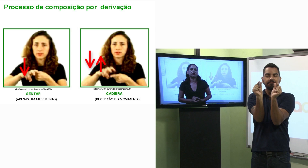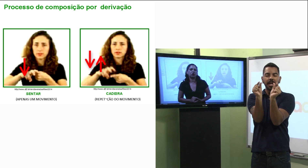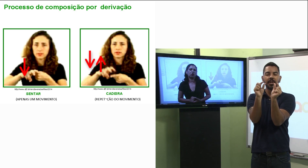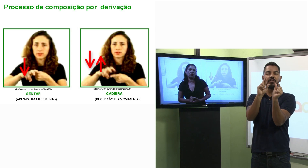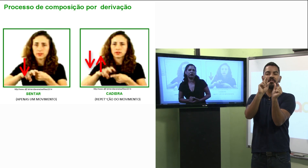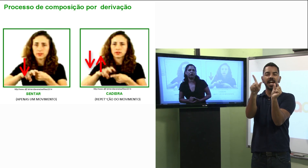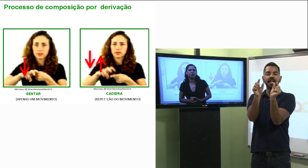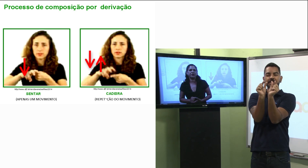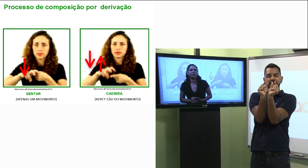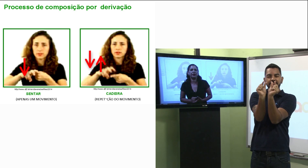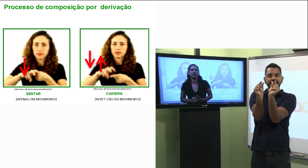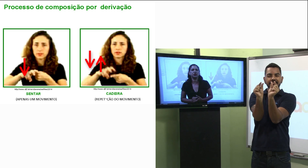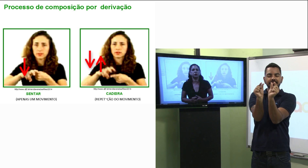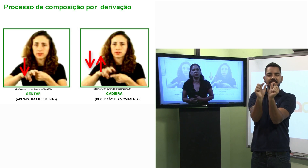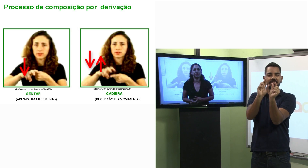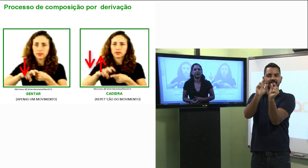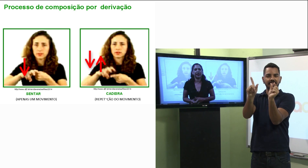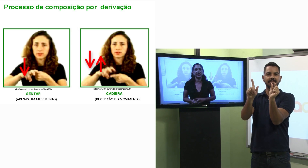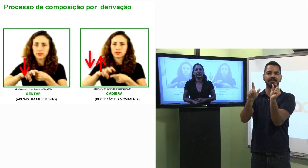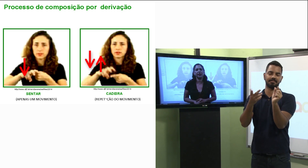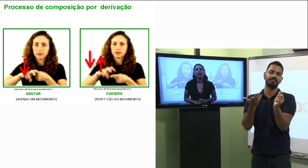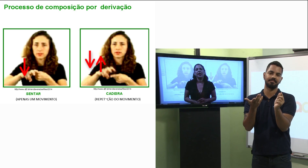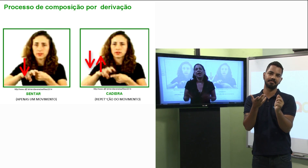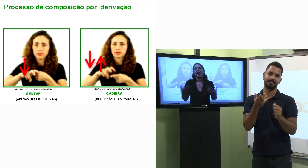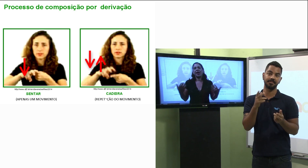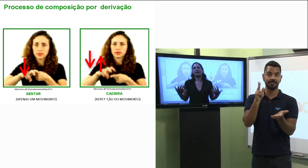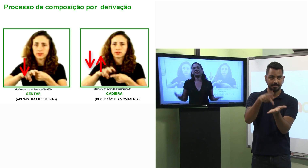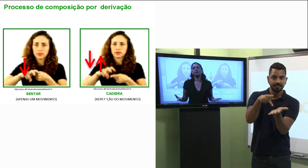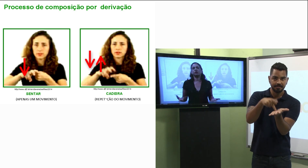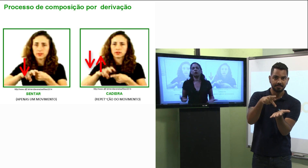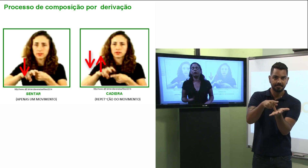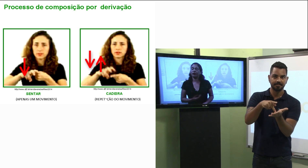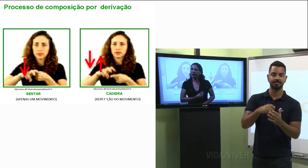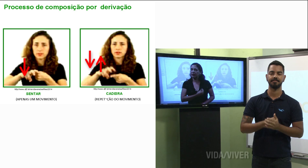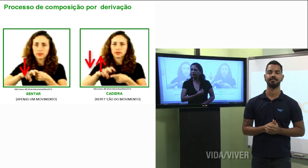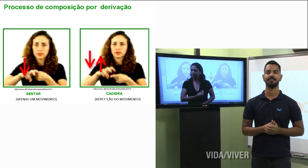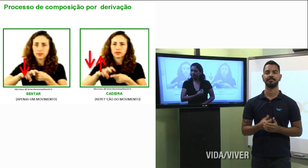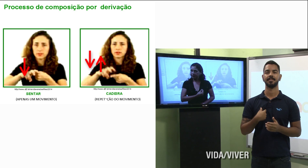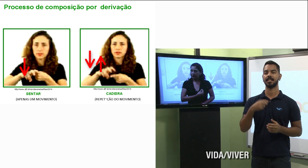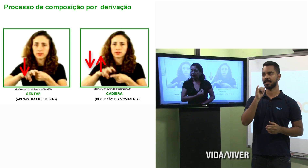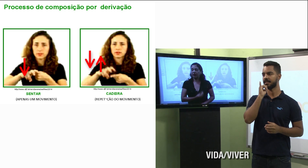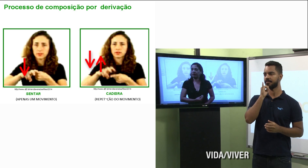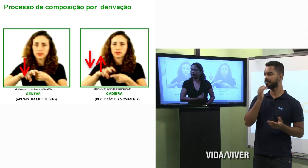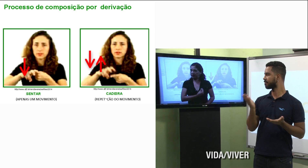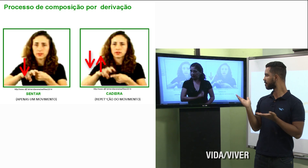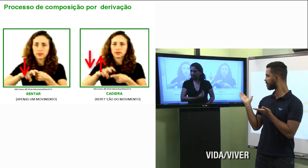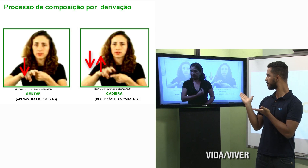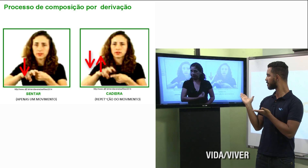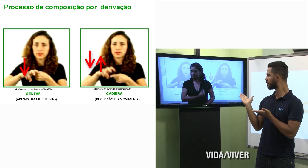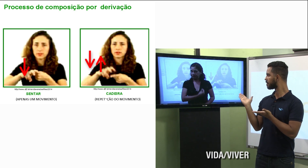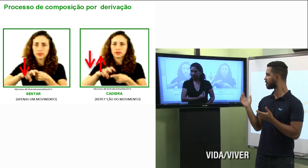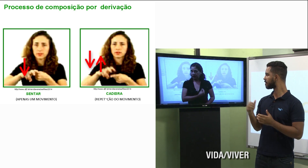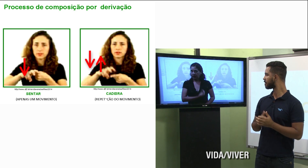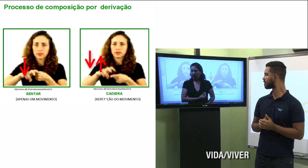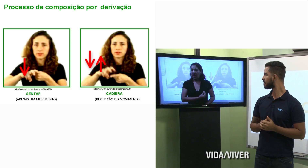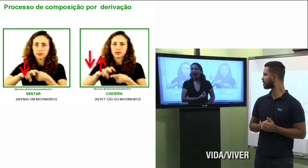Outros exemplos que ocorrem de forma semelhante, podemos citar aqui, exemplos como vida e viver,